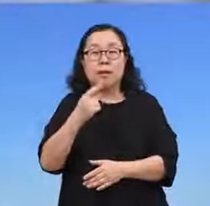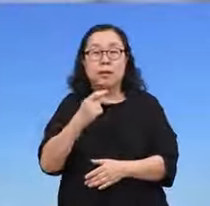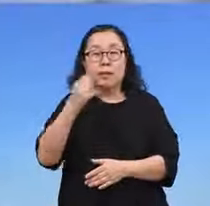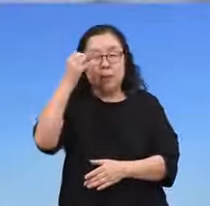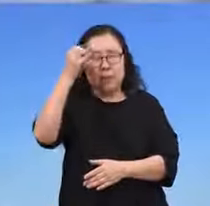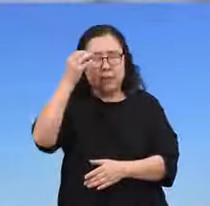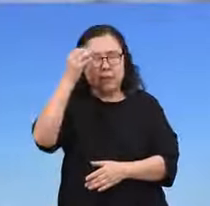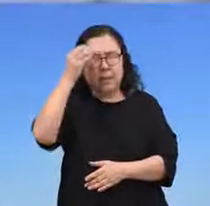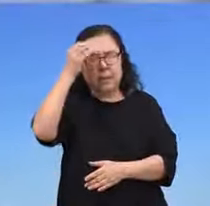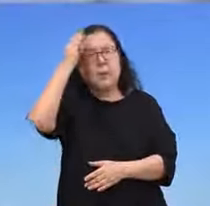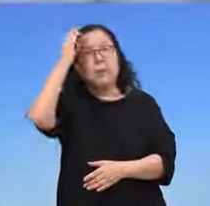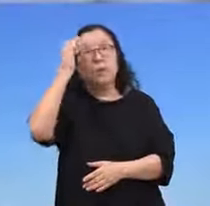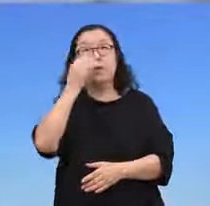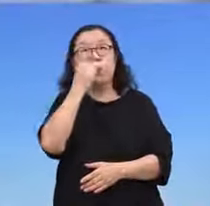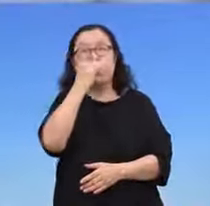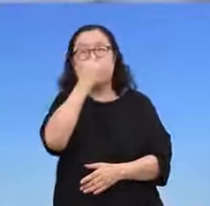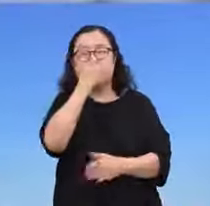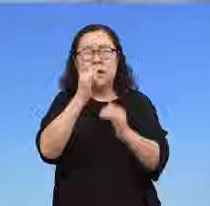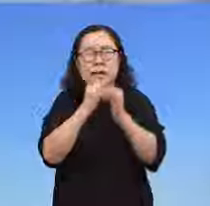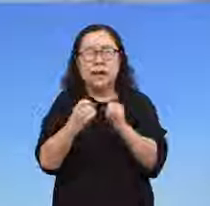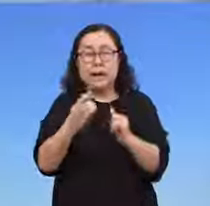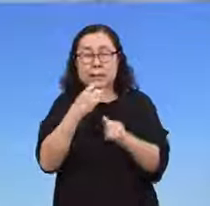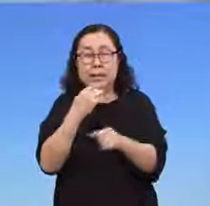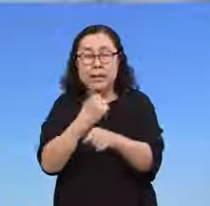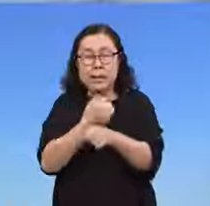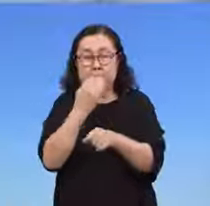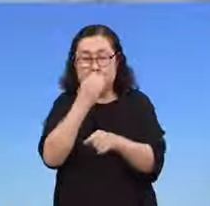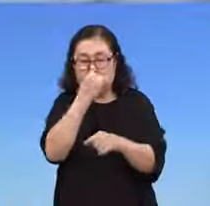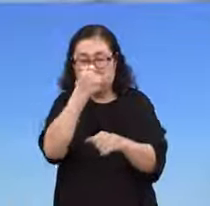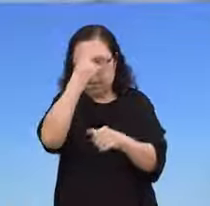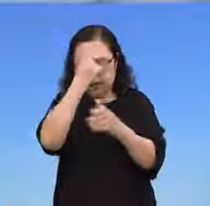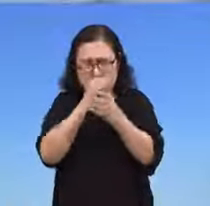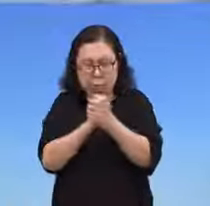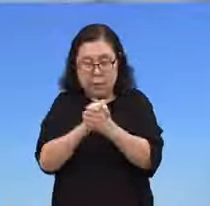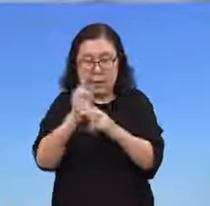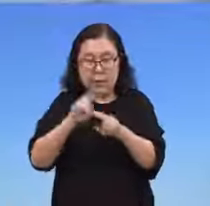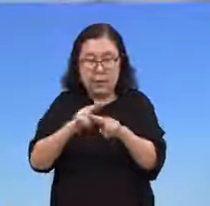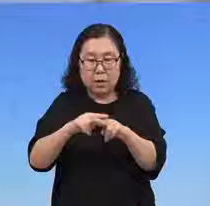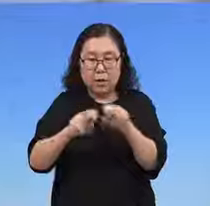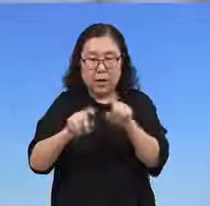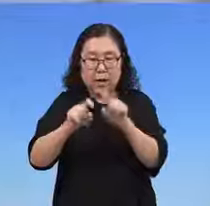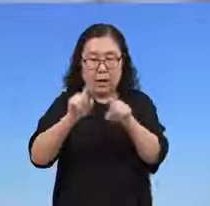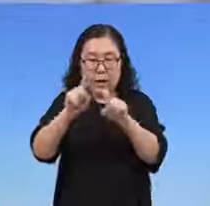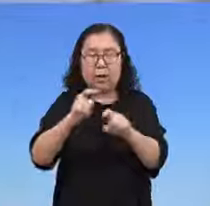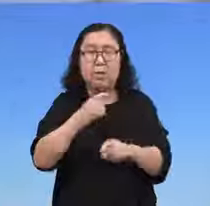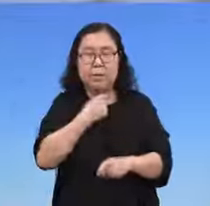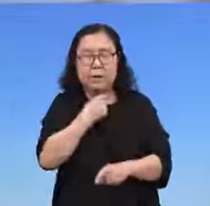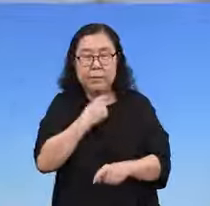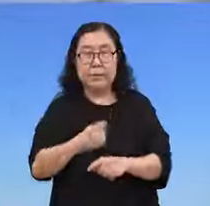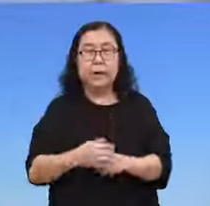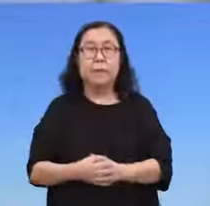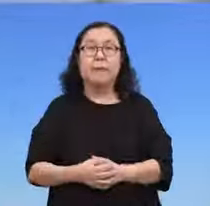인식한 사람만이 할 수 있는 기도의 자리로 나아가게 되기를 간절히 바랍니다.